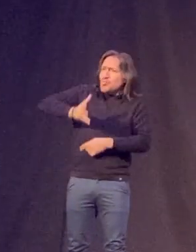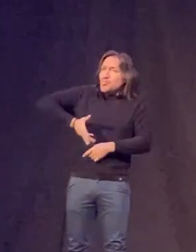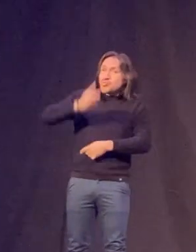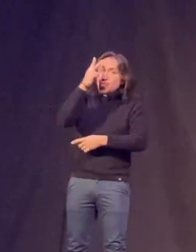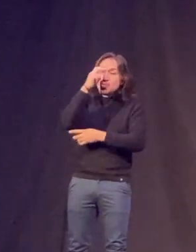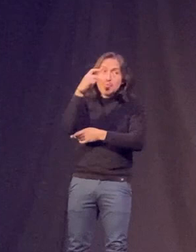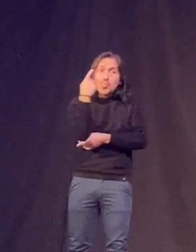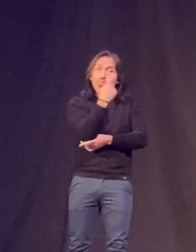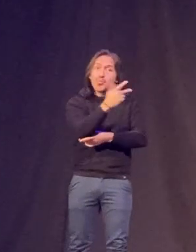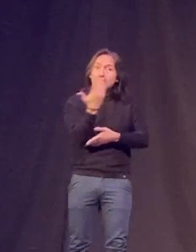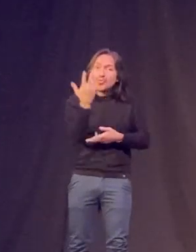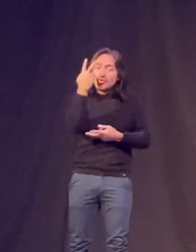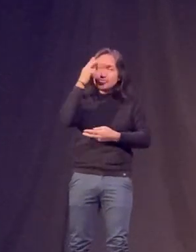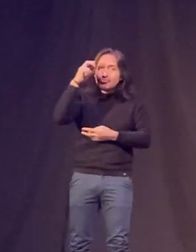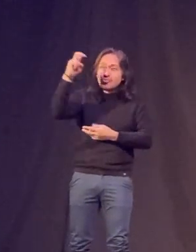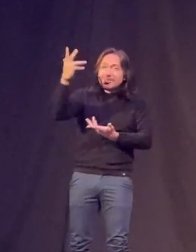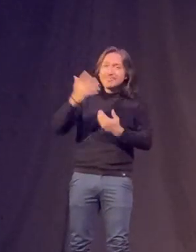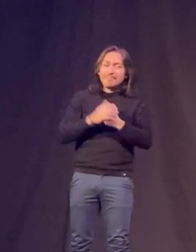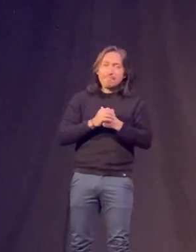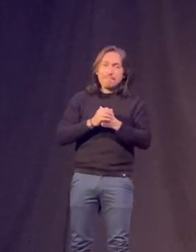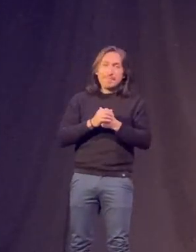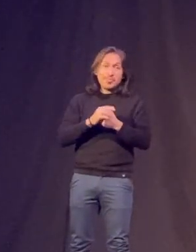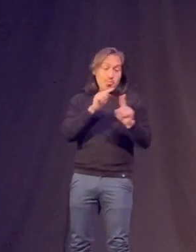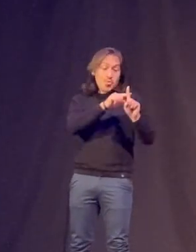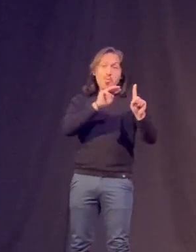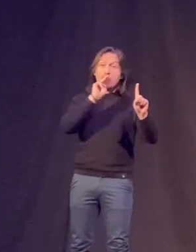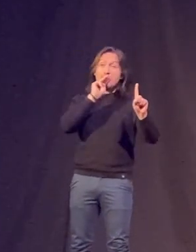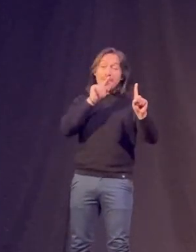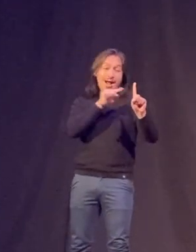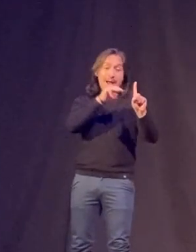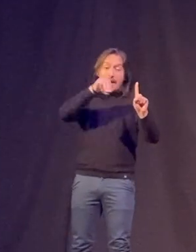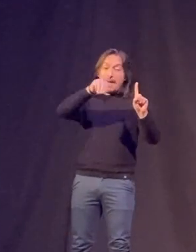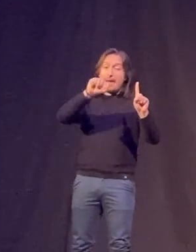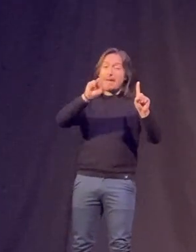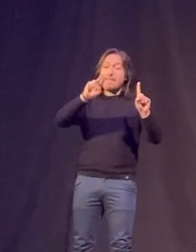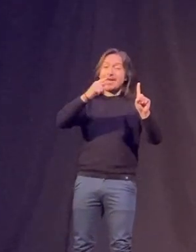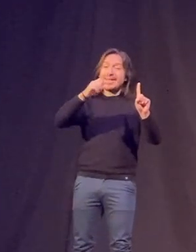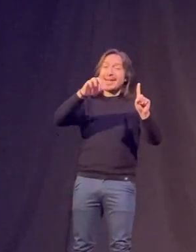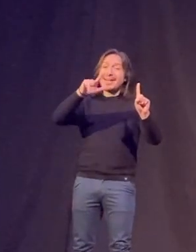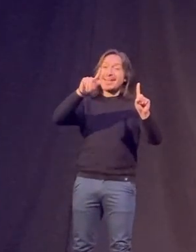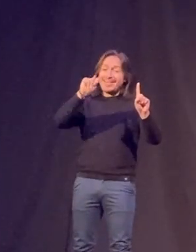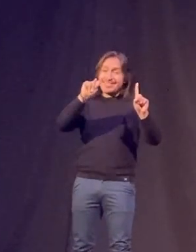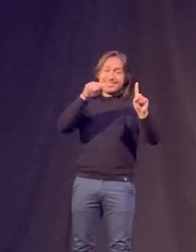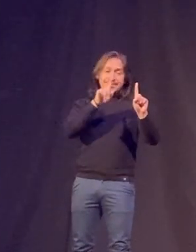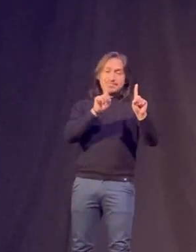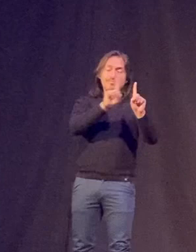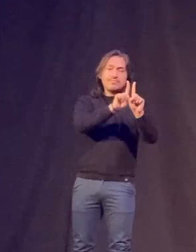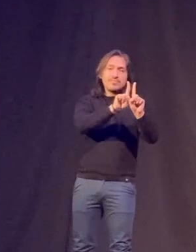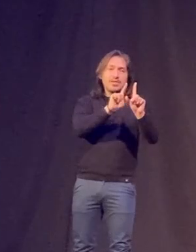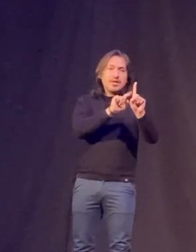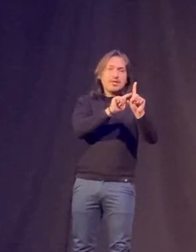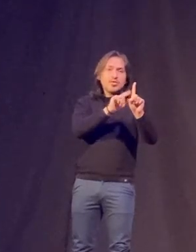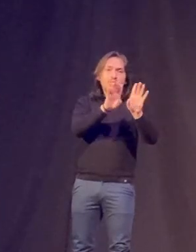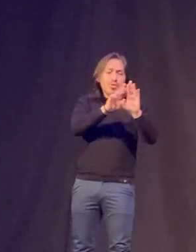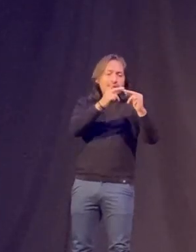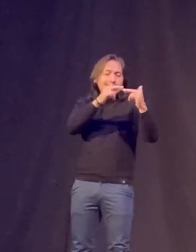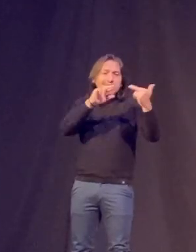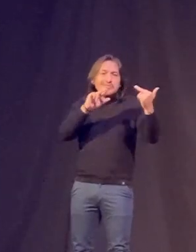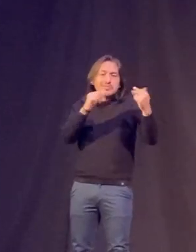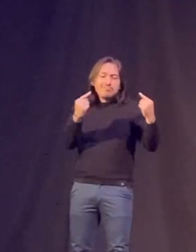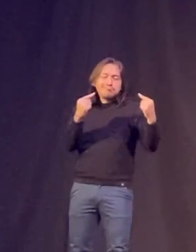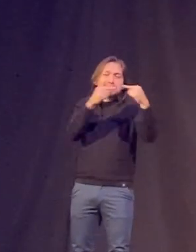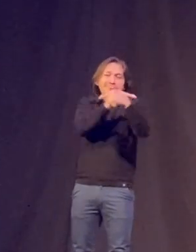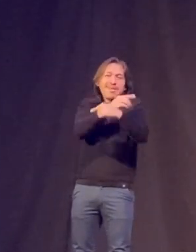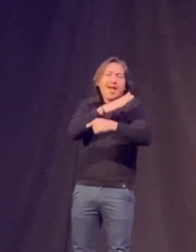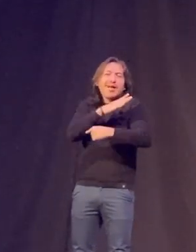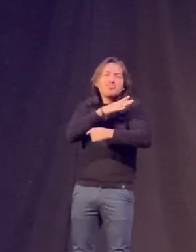sueños. Al lado de su madre Margaret, el público podrá encontrarse con una relación basada en la comprensión y en la empatía.